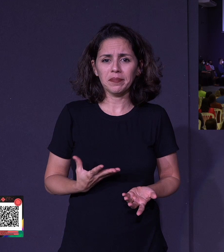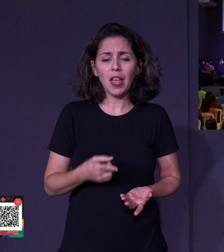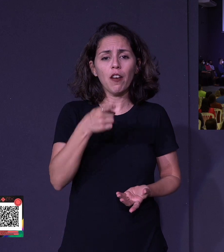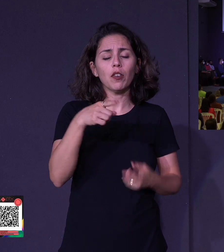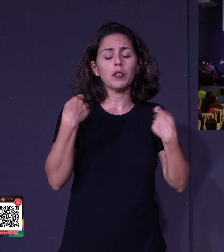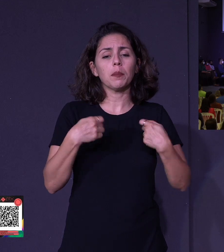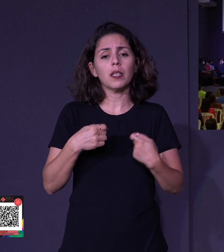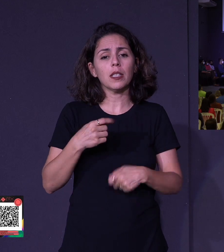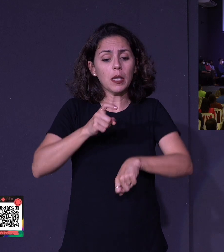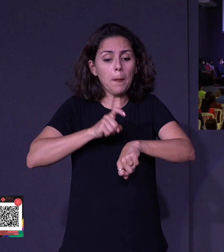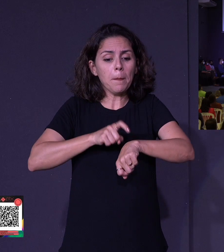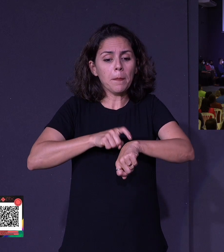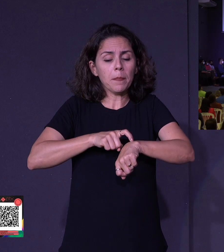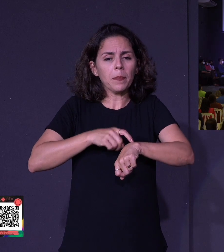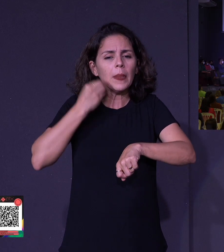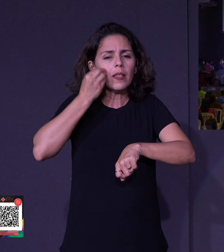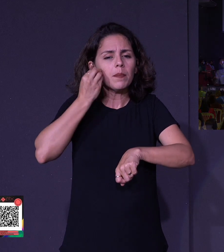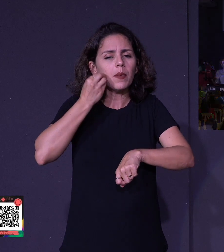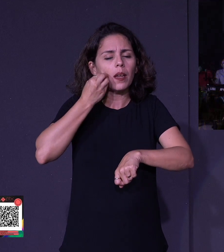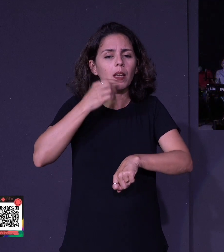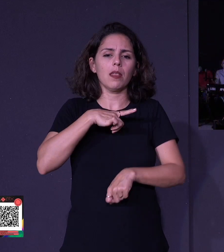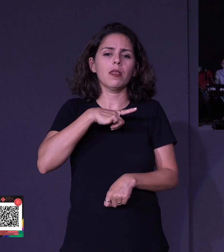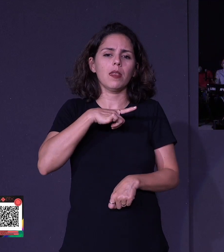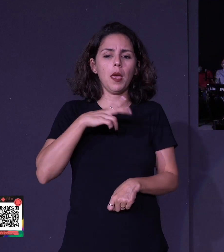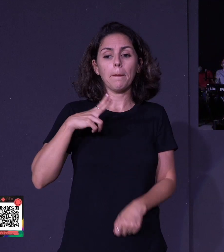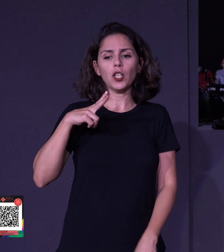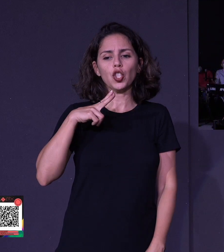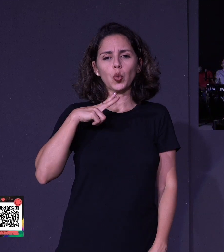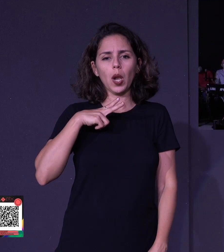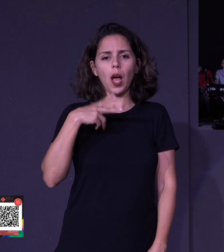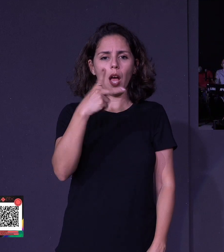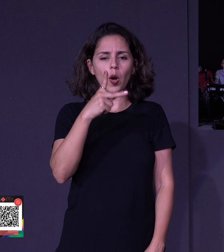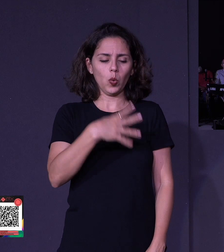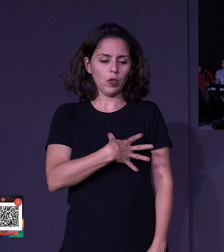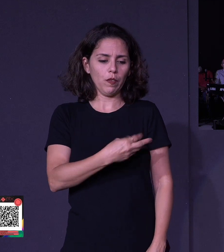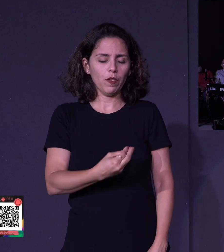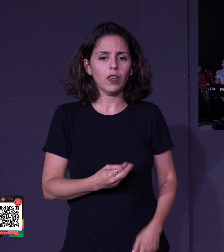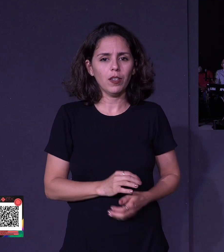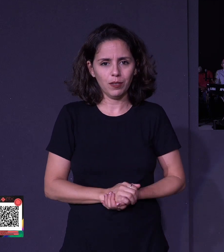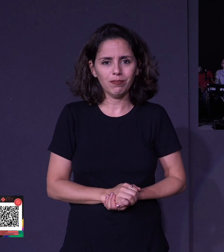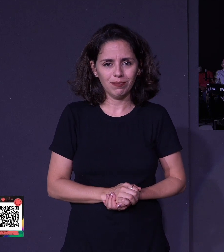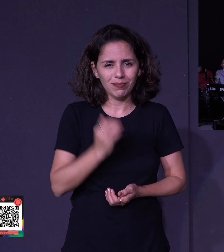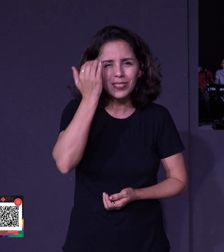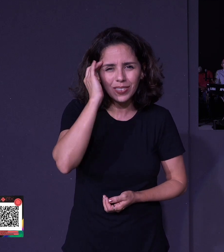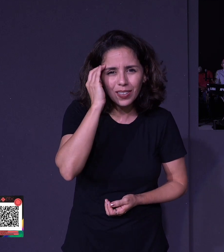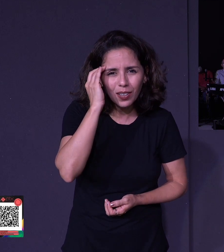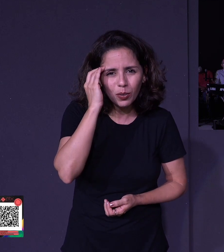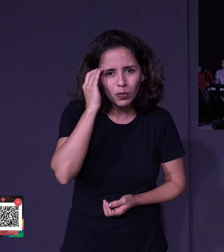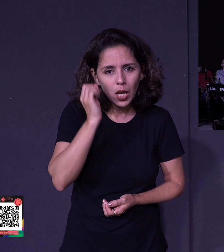Marque presença. Não deixe uma lacuna para que um louco, um desvairado,